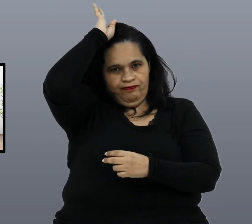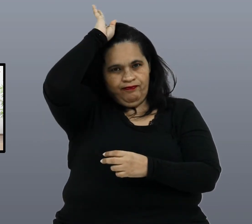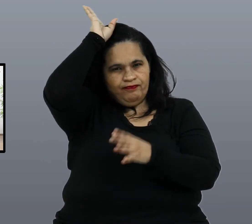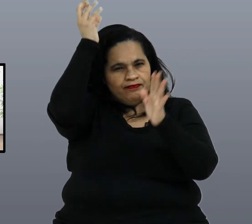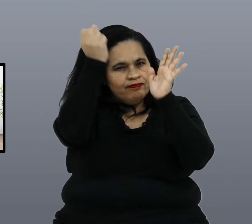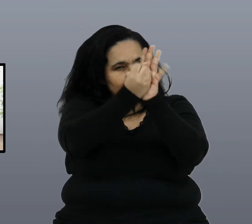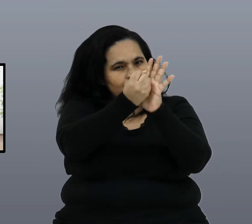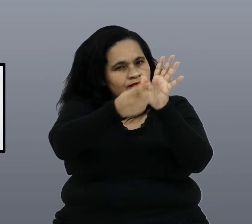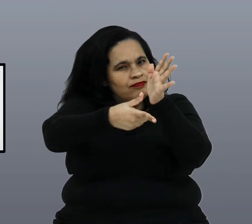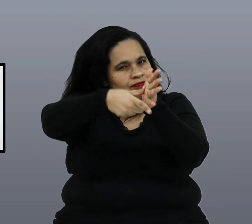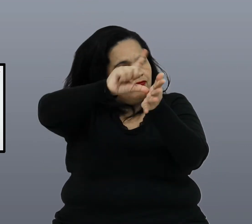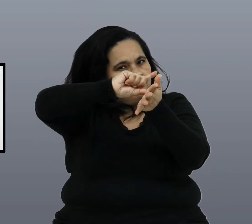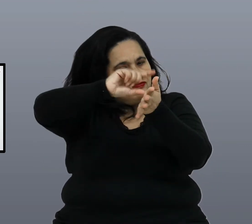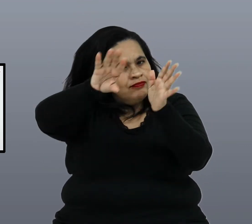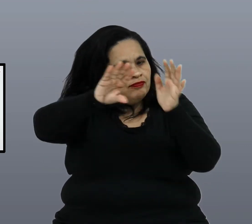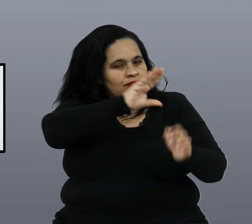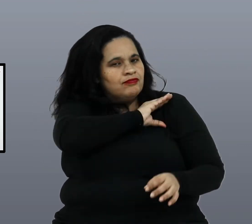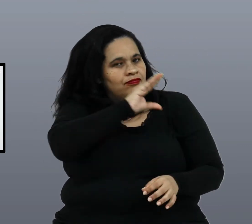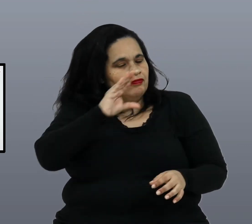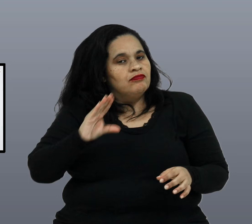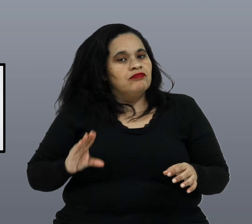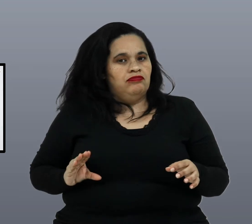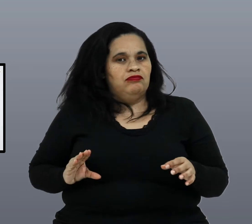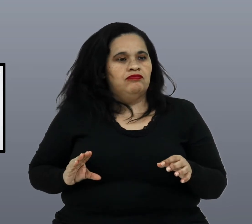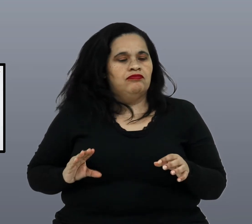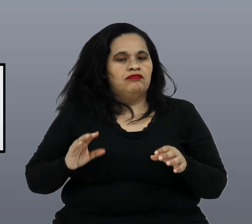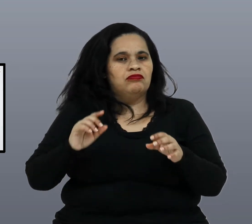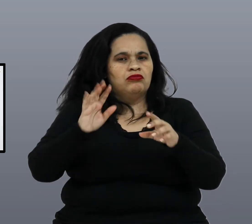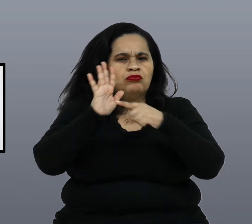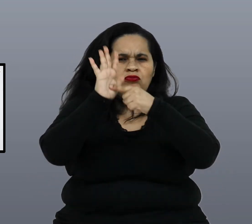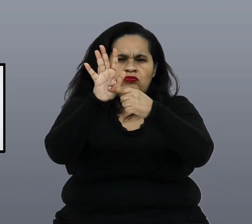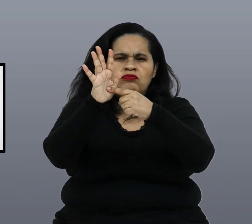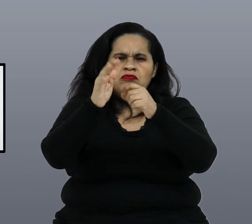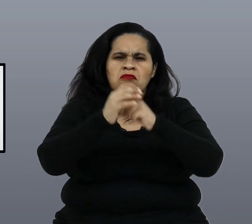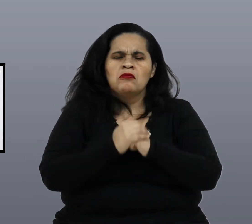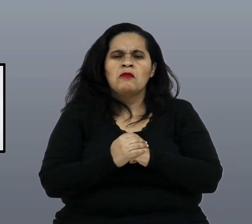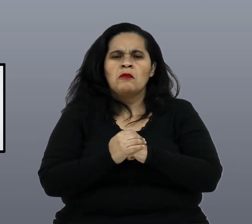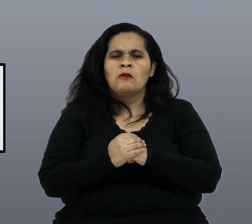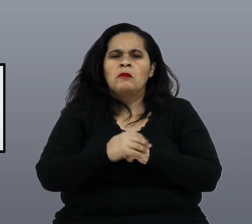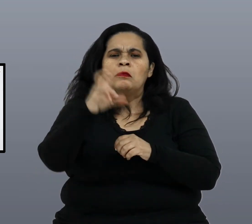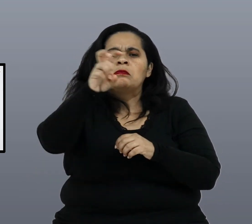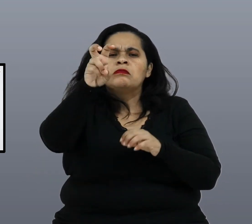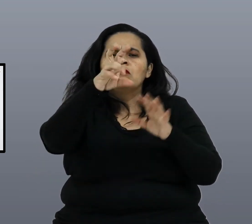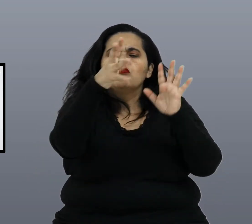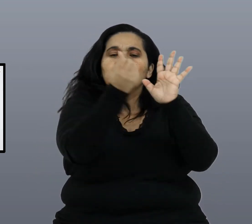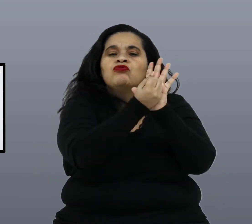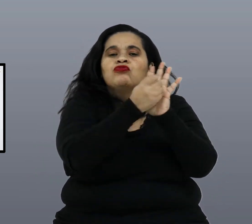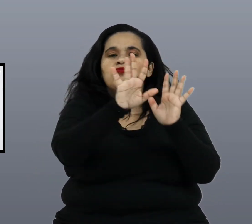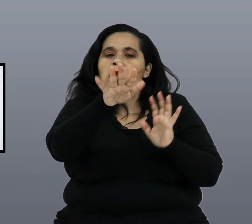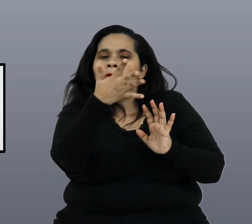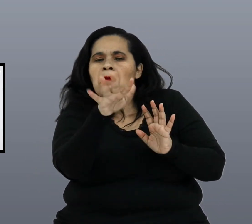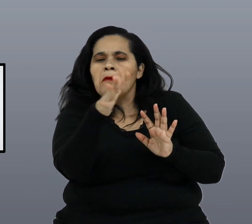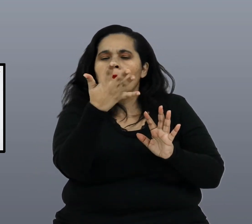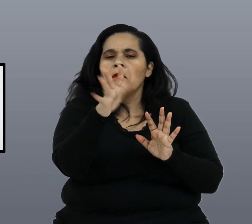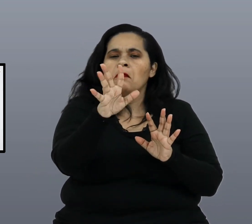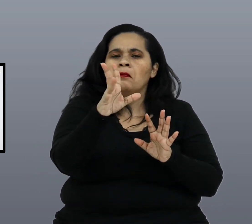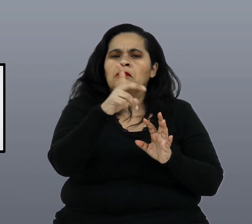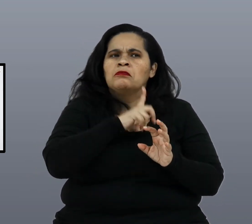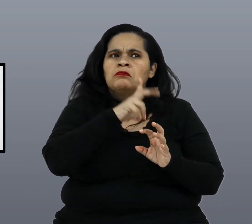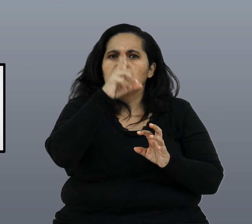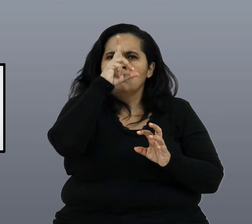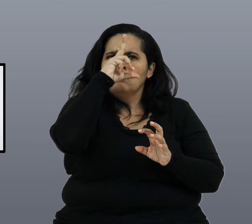antes de Cristo e ele vai 4 séculos depois, ele tem uma duração de 5 séculos. Então ele tem força, ele